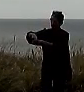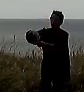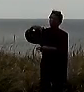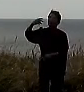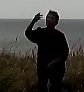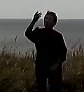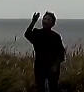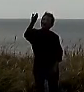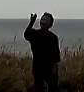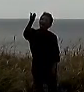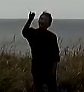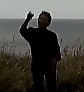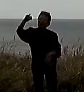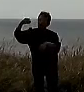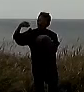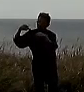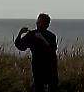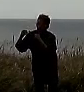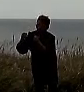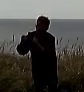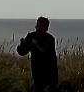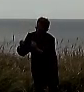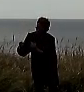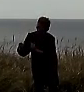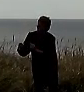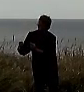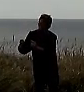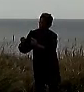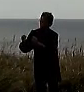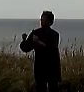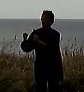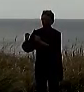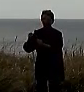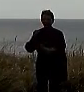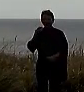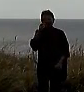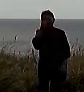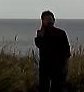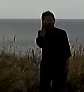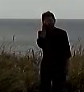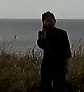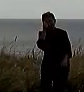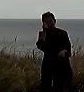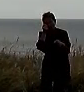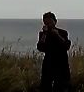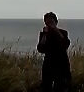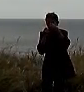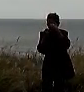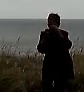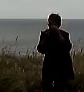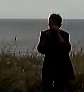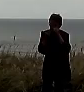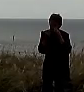あなたがいれば、涙ぐむと